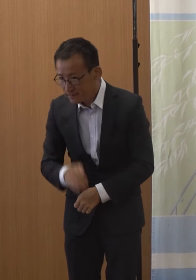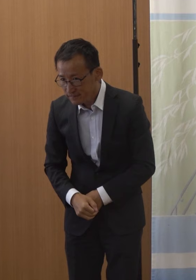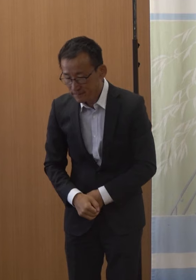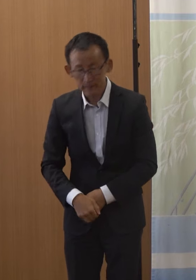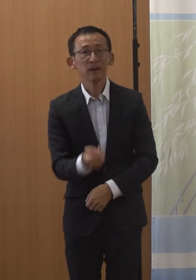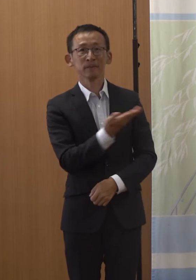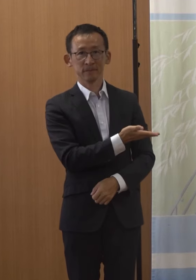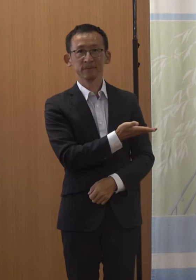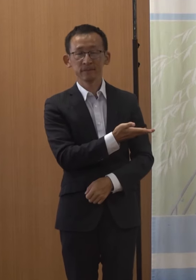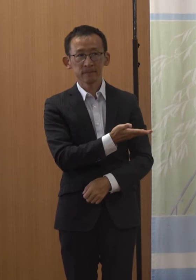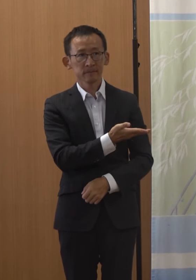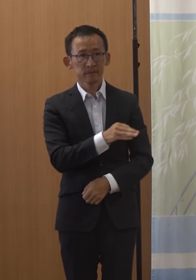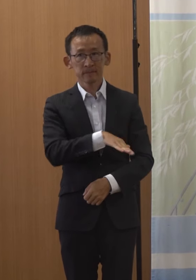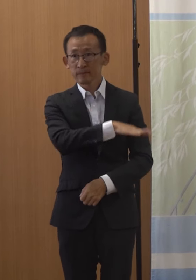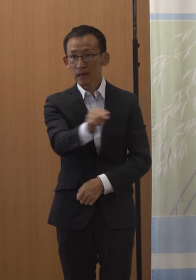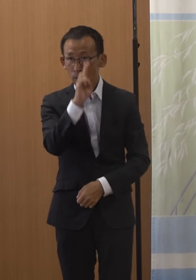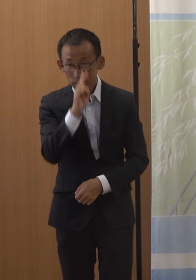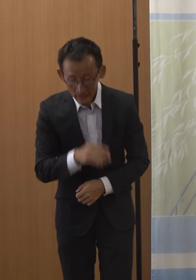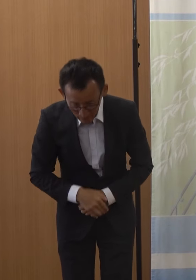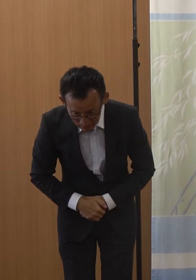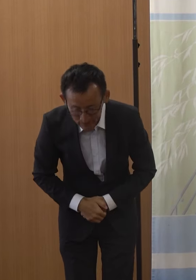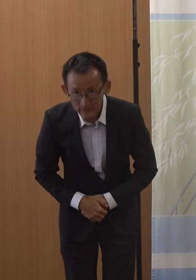い、皆さんこんにちは。